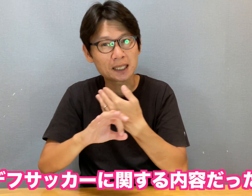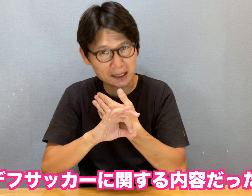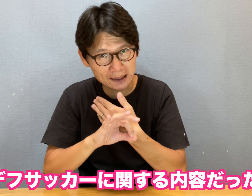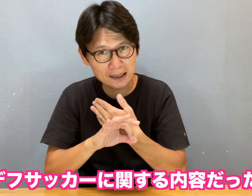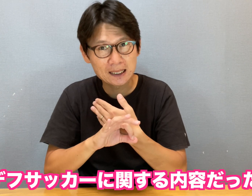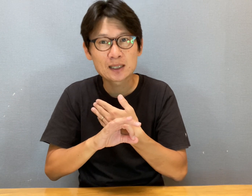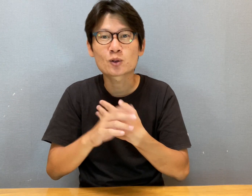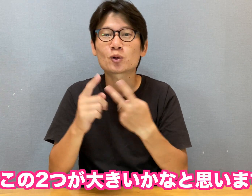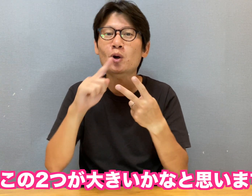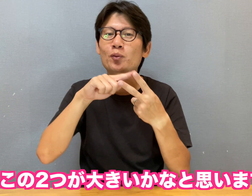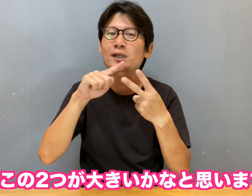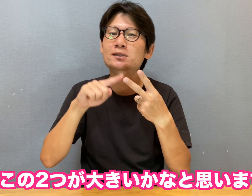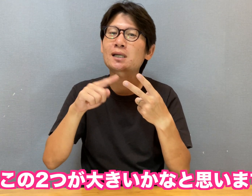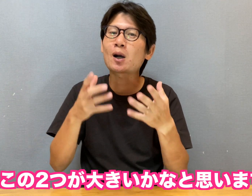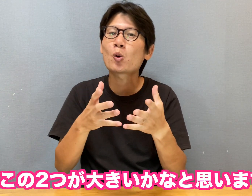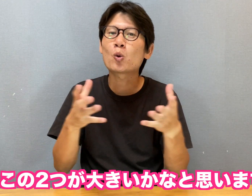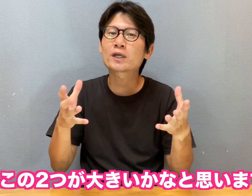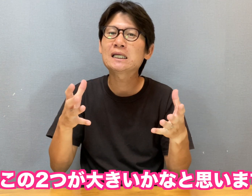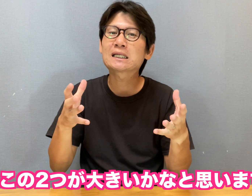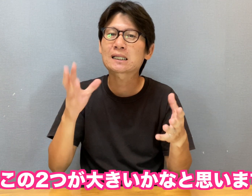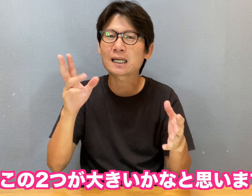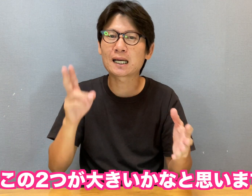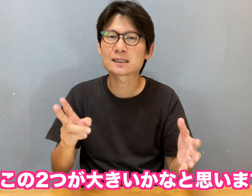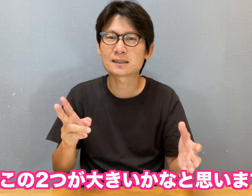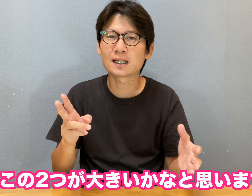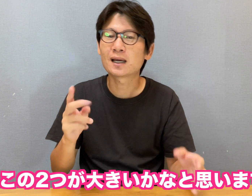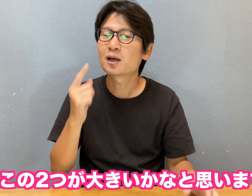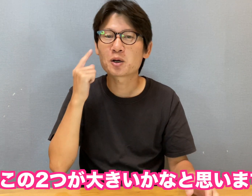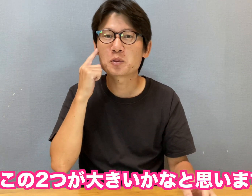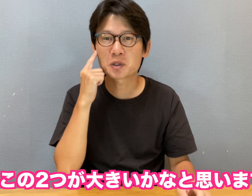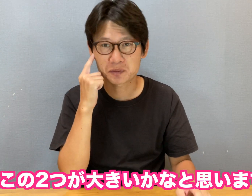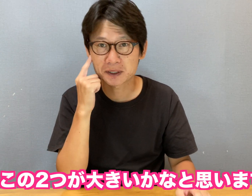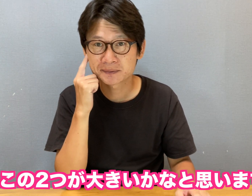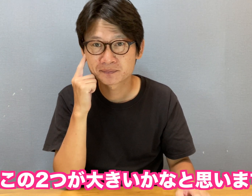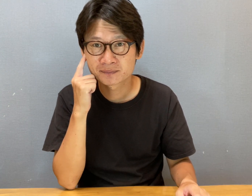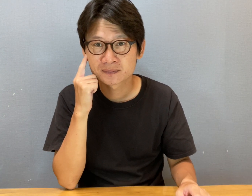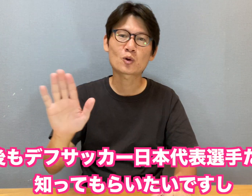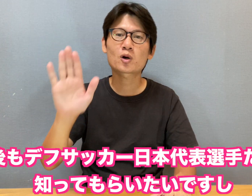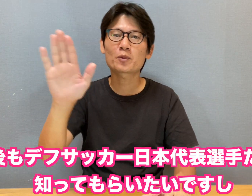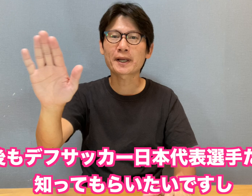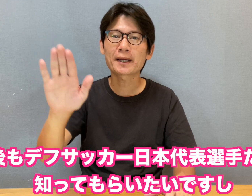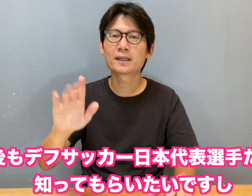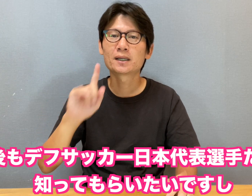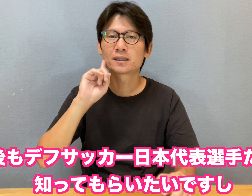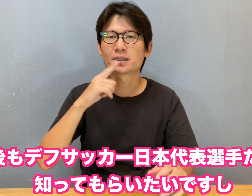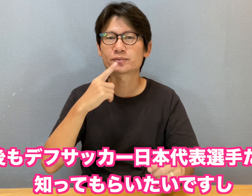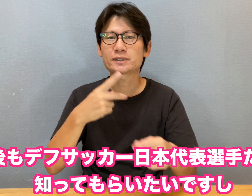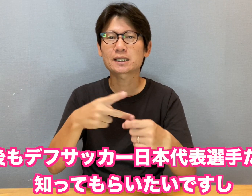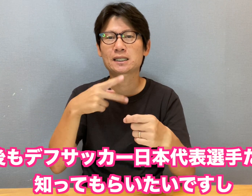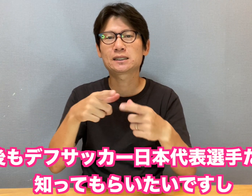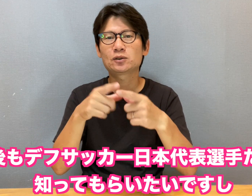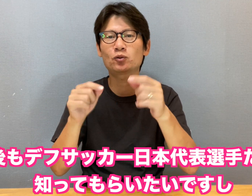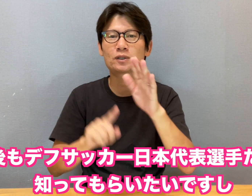り、この2つが大きいかなって思います。今後もね、デフサッカー日本代